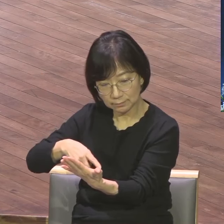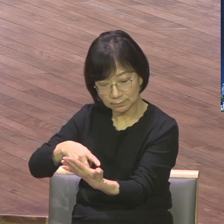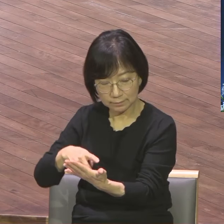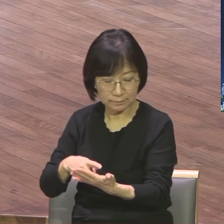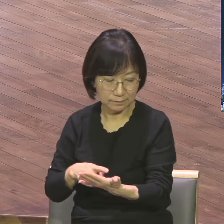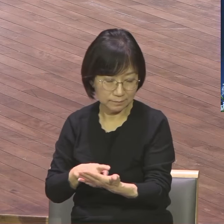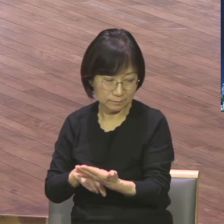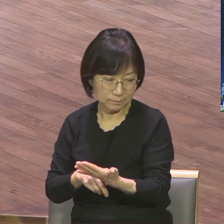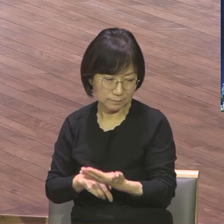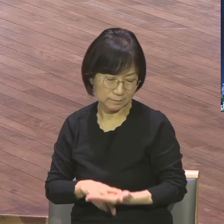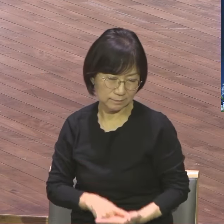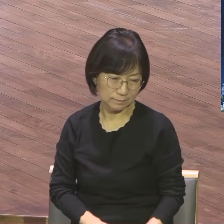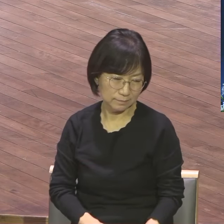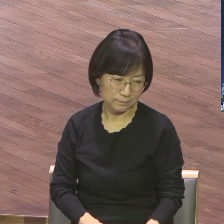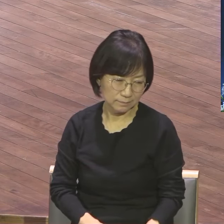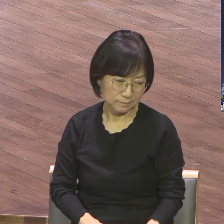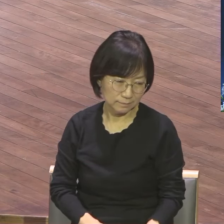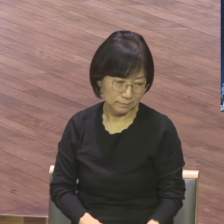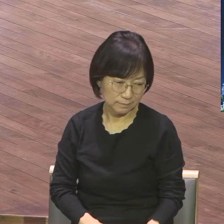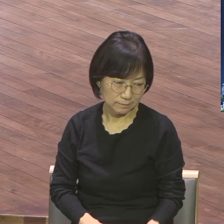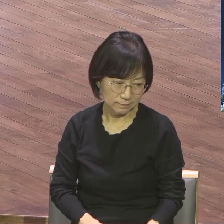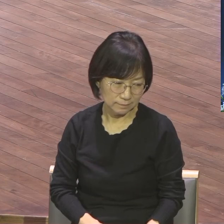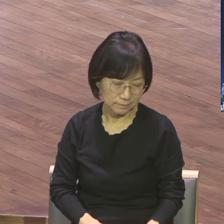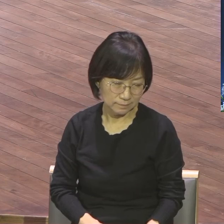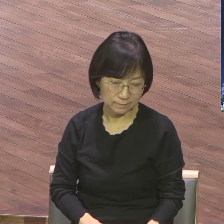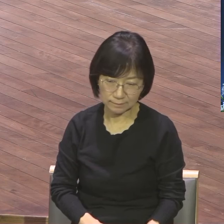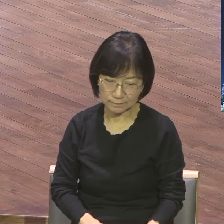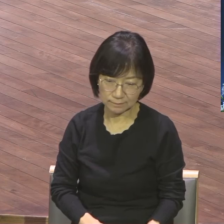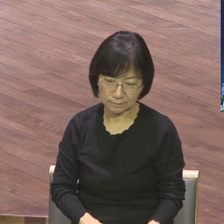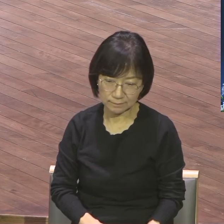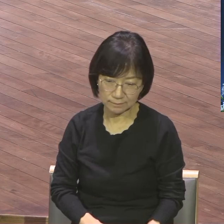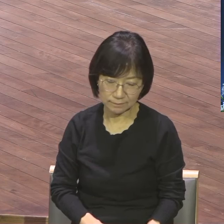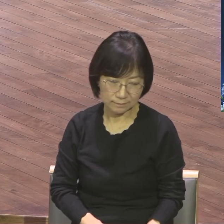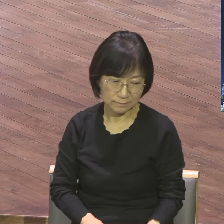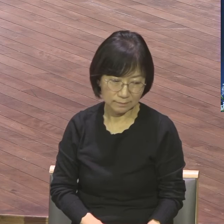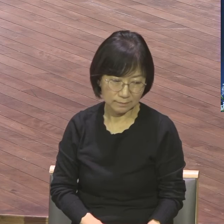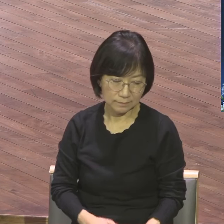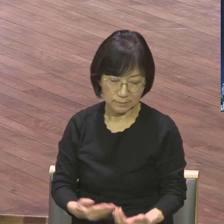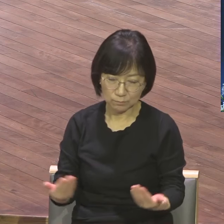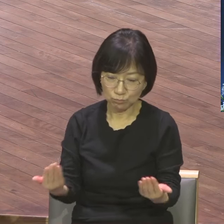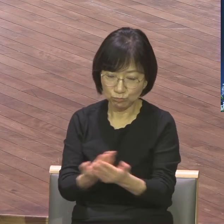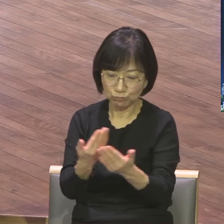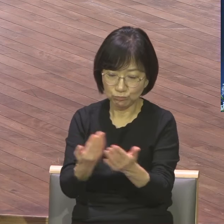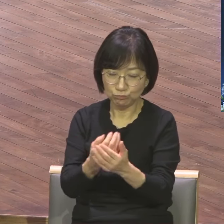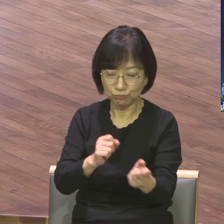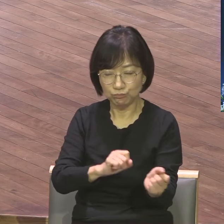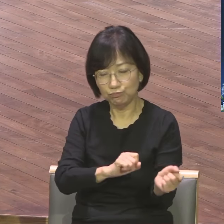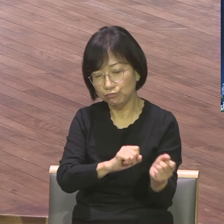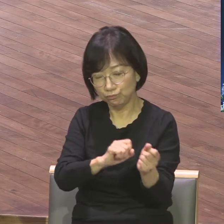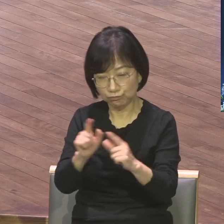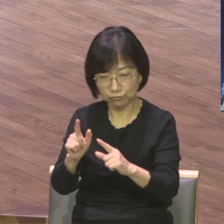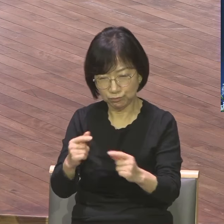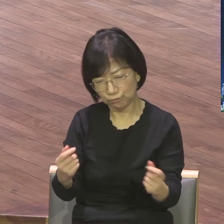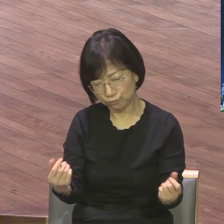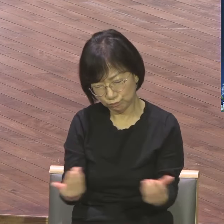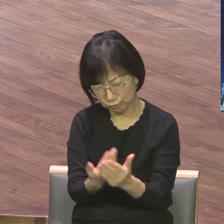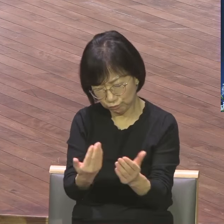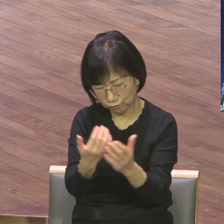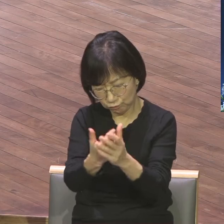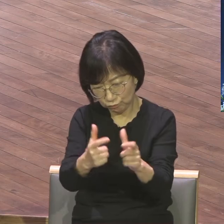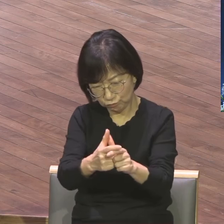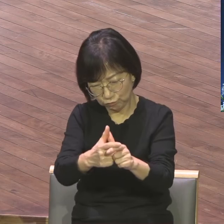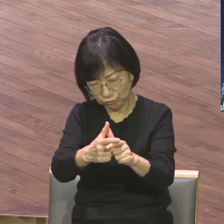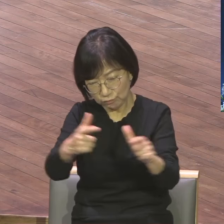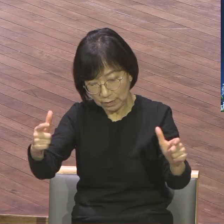책이 뭐냐면 부흥 폭발하는 교회 성도들의 생생한 전도 이야기. 책으로 만든 거예요.